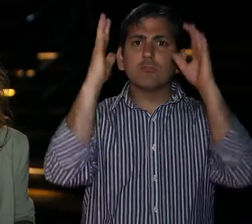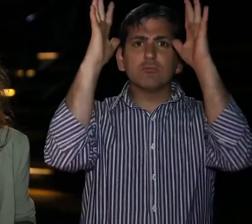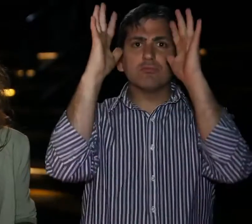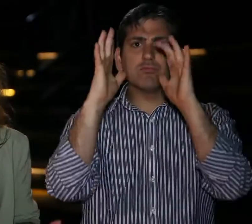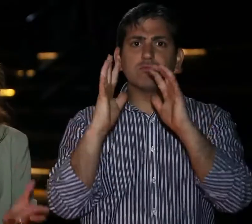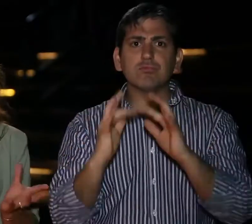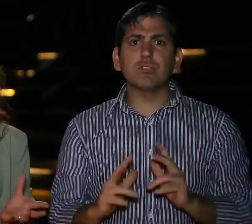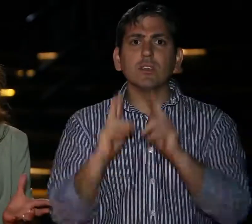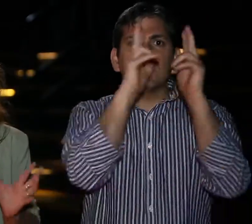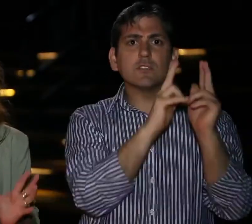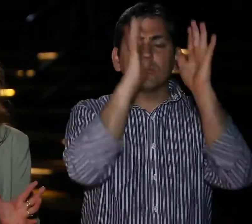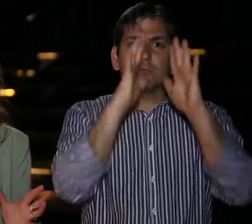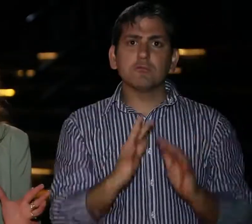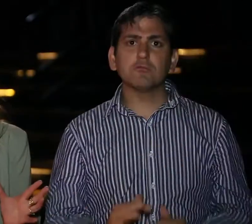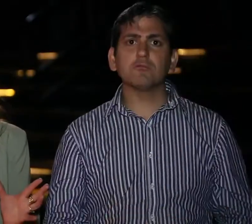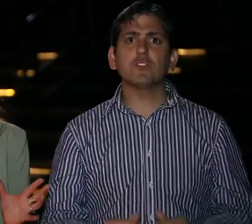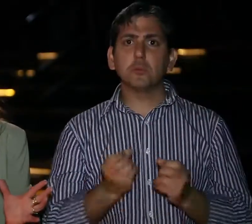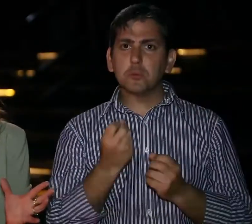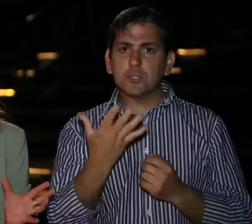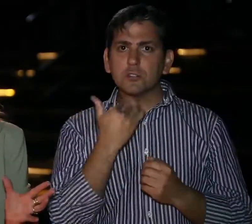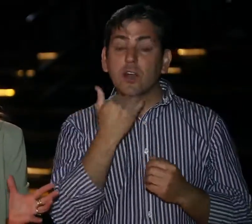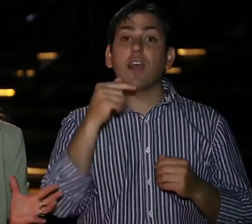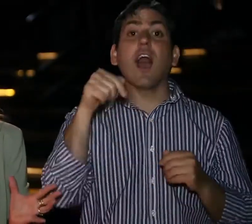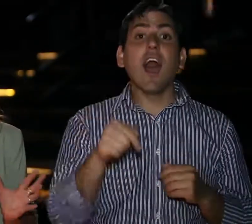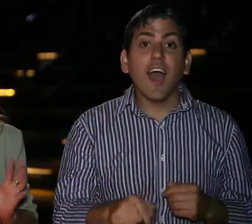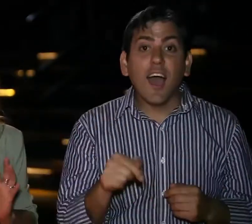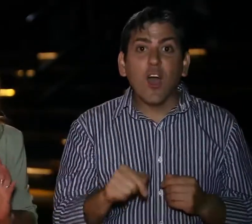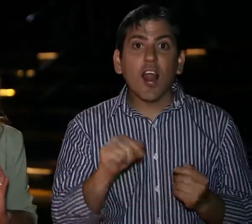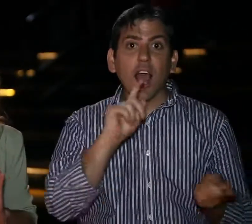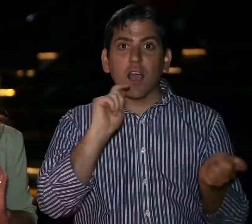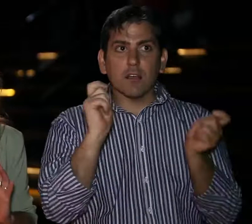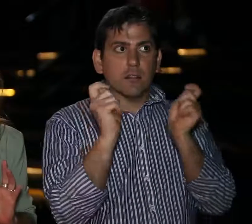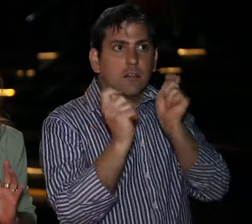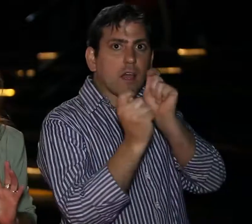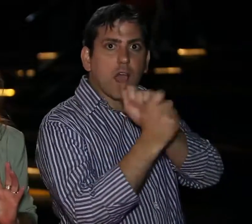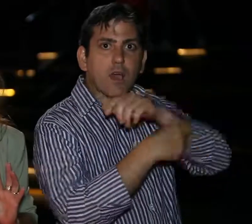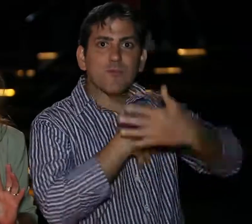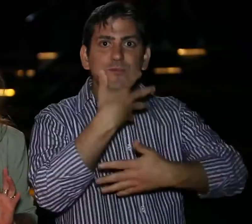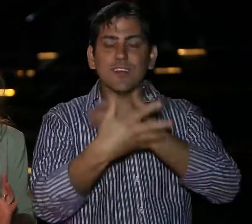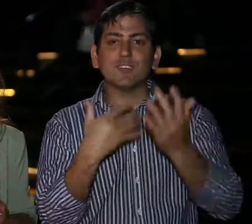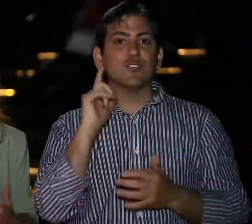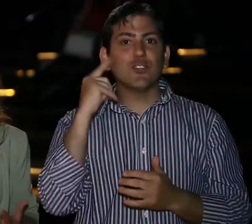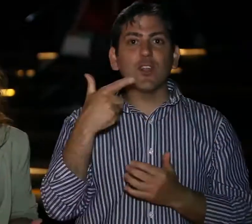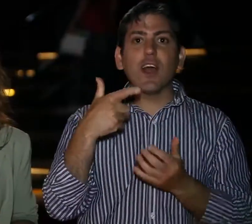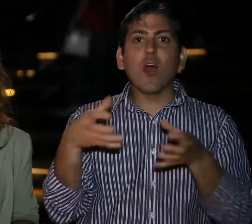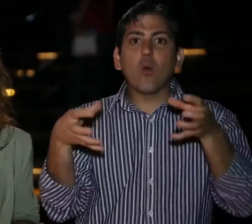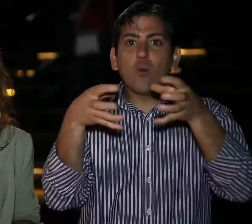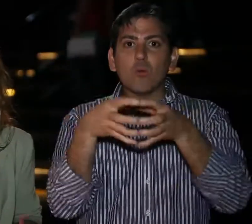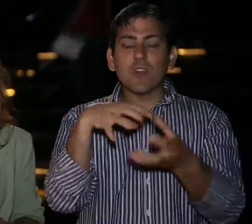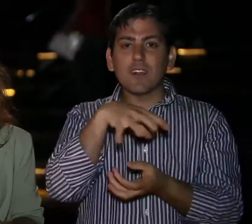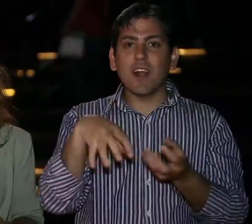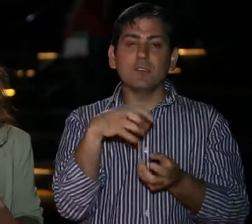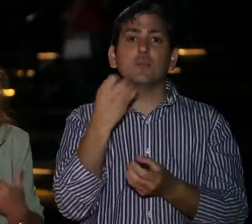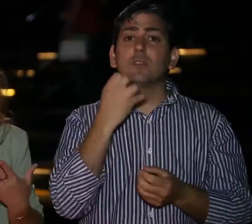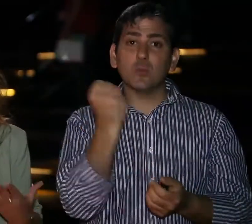sucediendo. Esto ahora permite hacer un giro en beneficio de la comunidad sorda muy importante